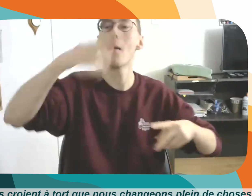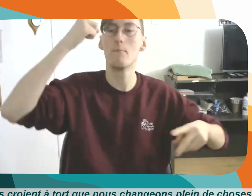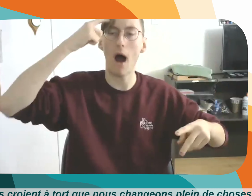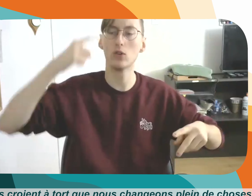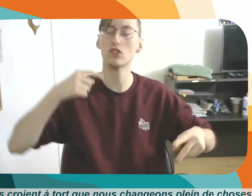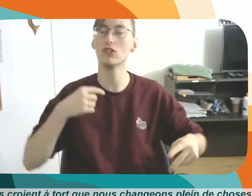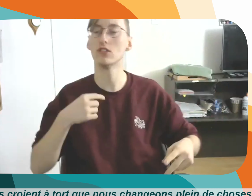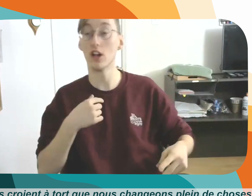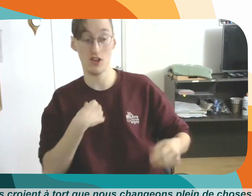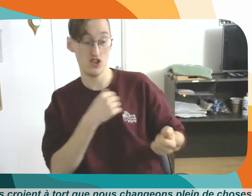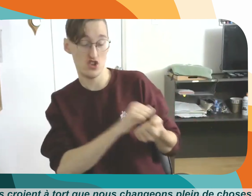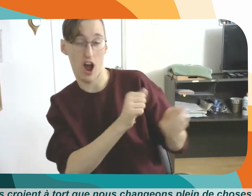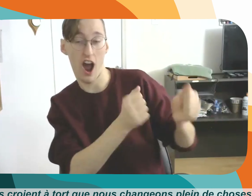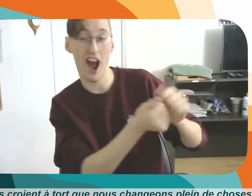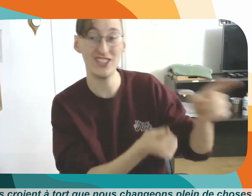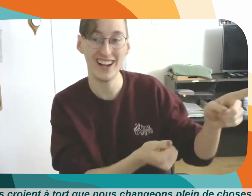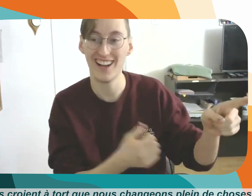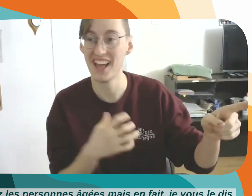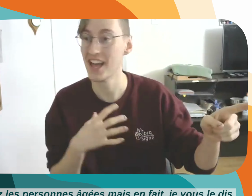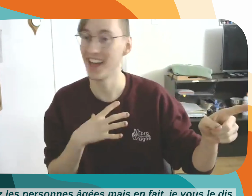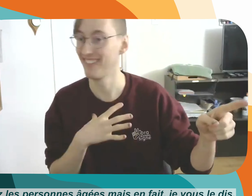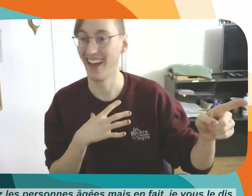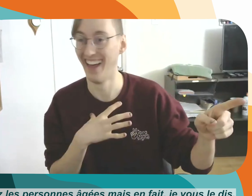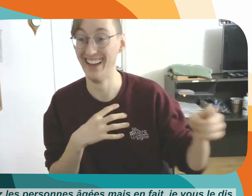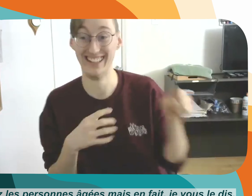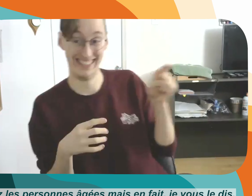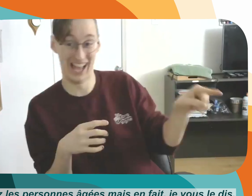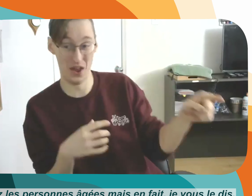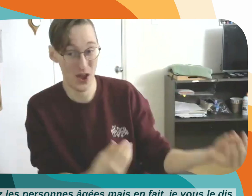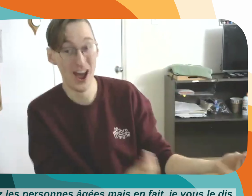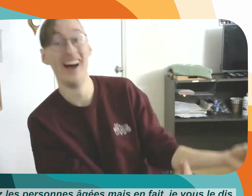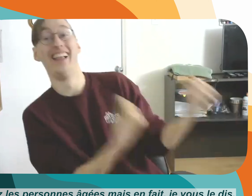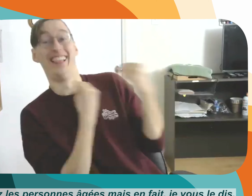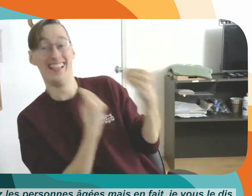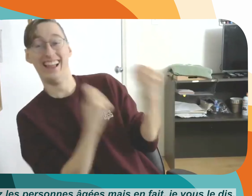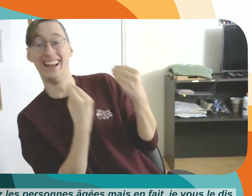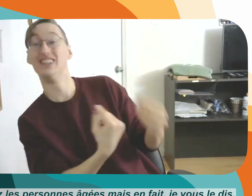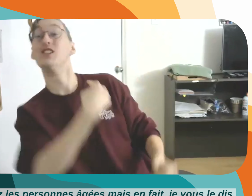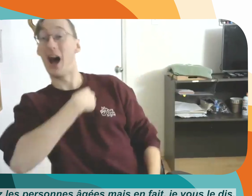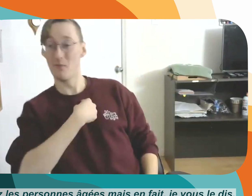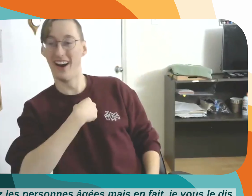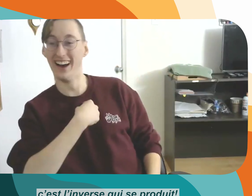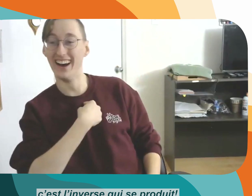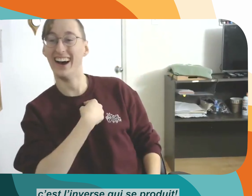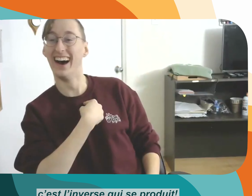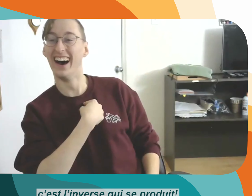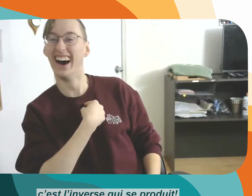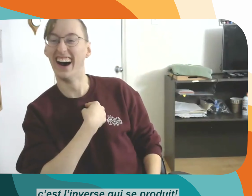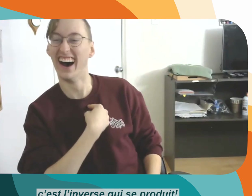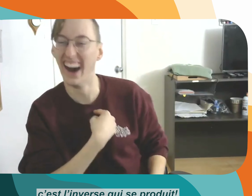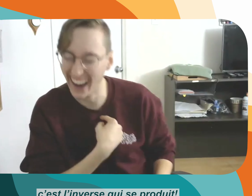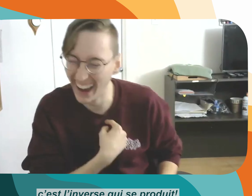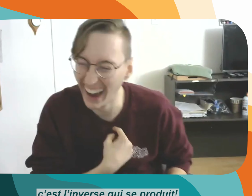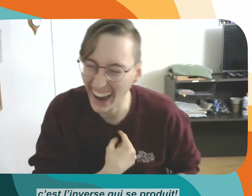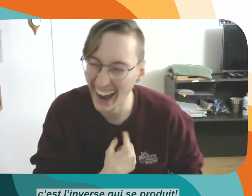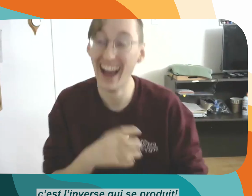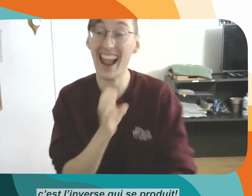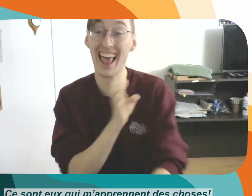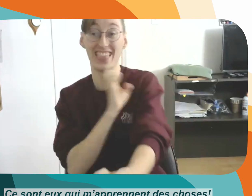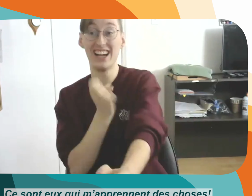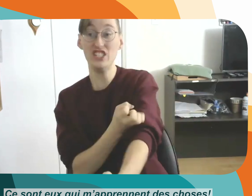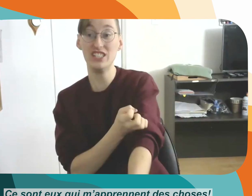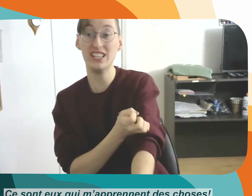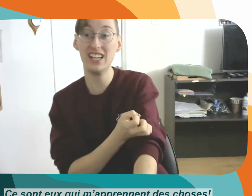les gens croient à tort que nous changeons plein de choses chez les personnes âgées. Mais en fait, là, je vous le dis, c'est l'inverse qui se produit.